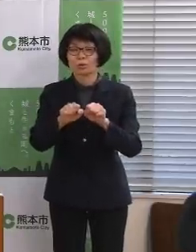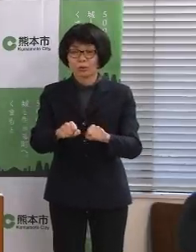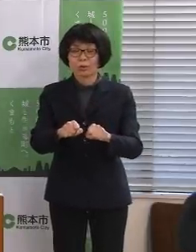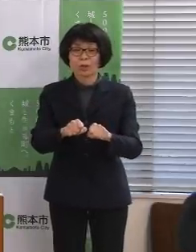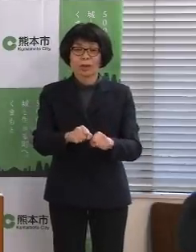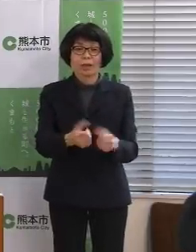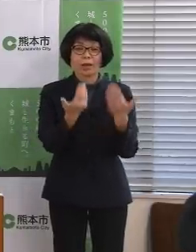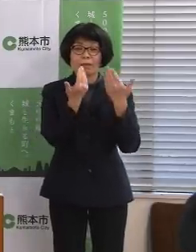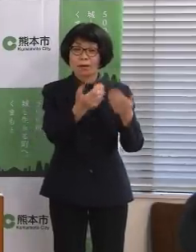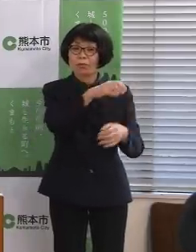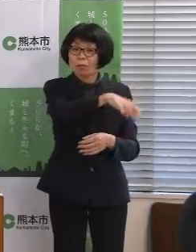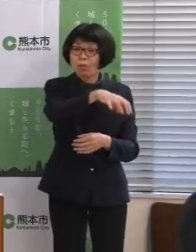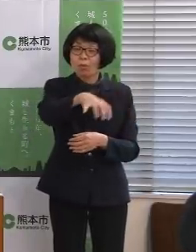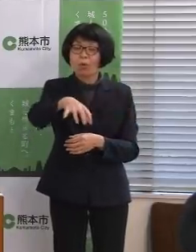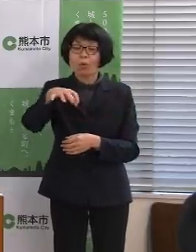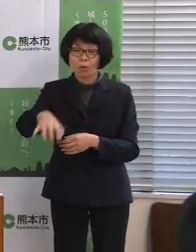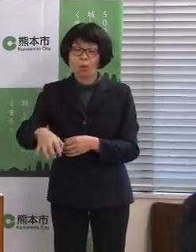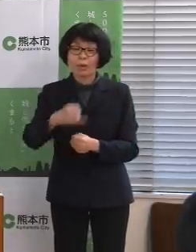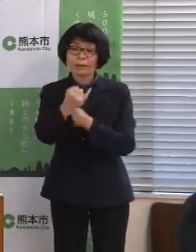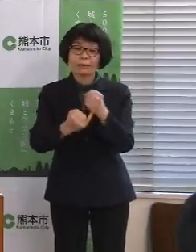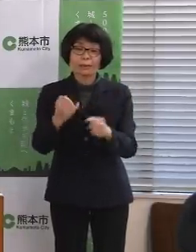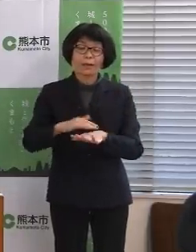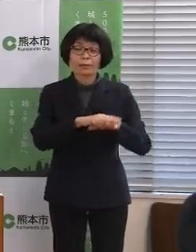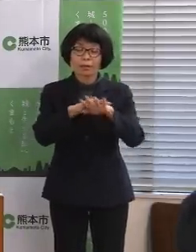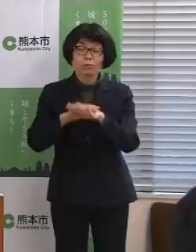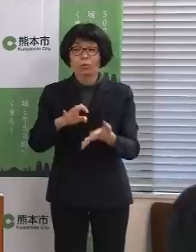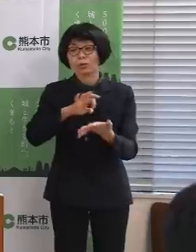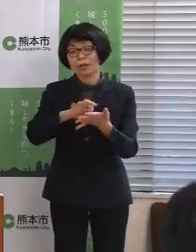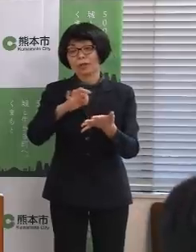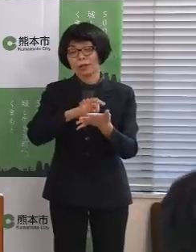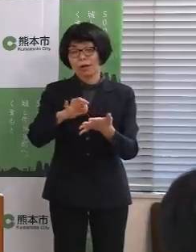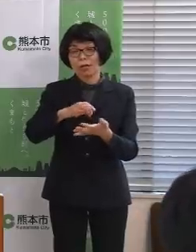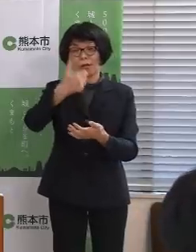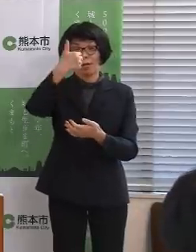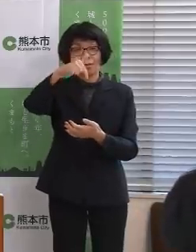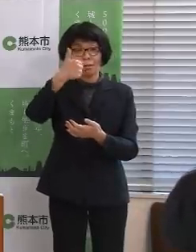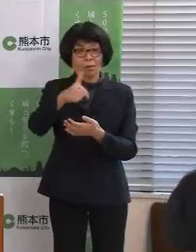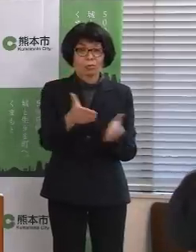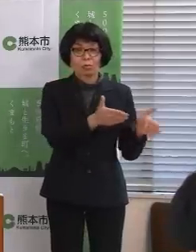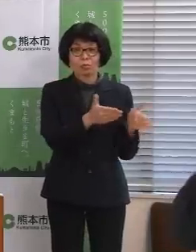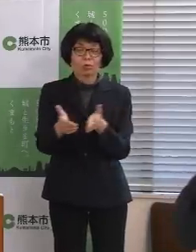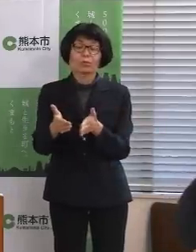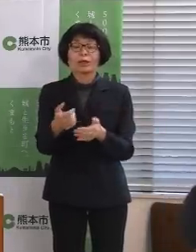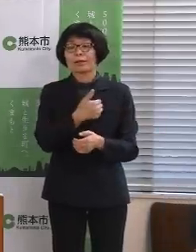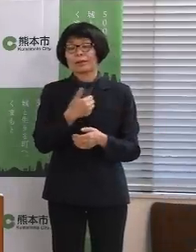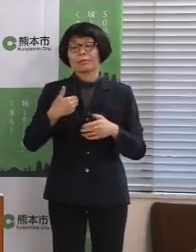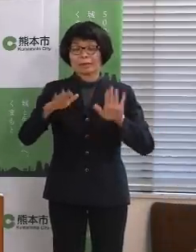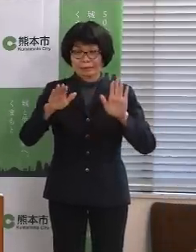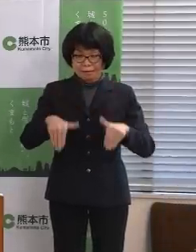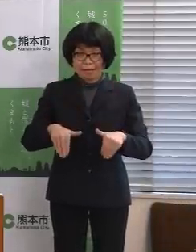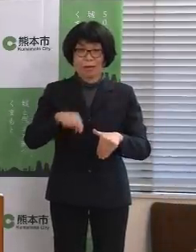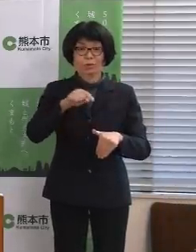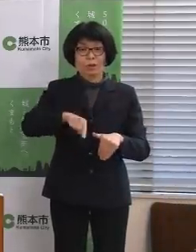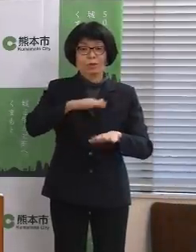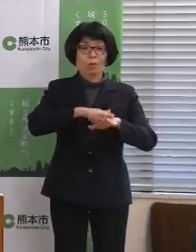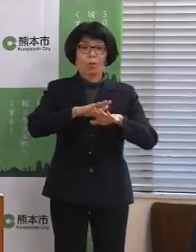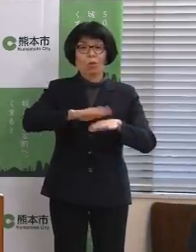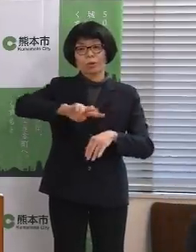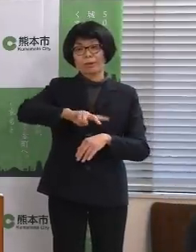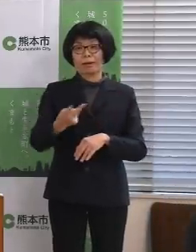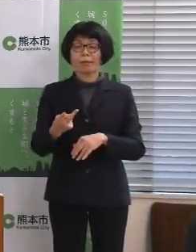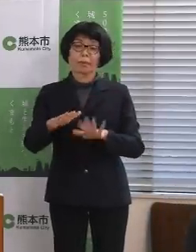学校でオンライン授業での対応の状況が整いましたのでそちらの方に切り替えまし